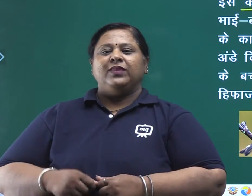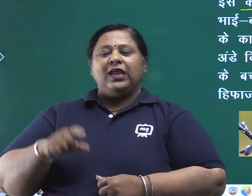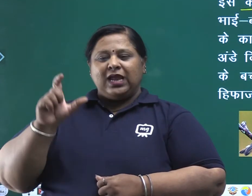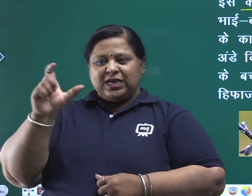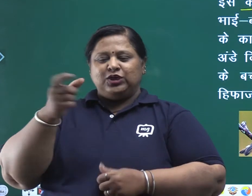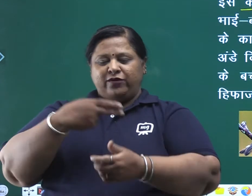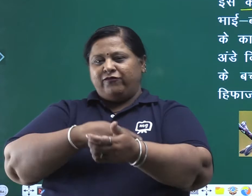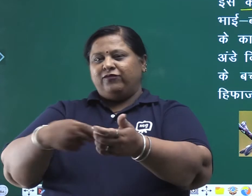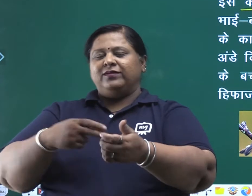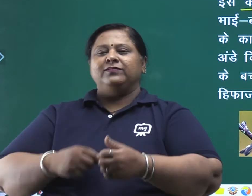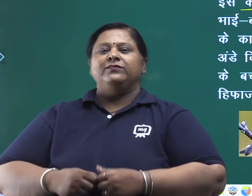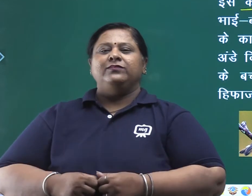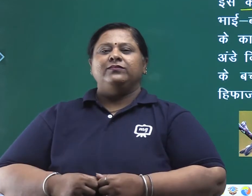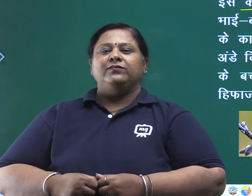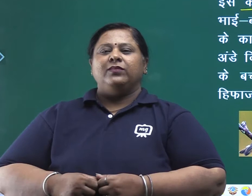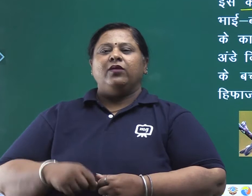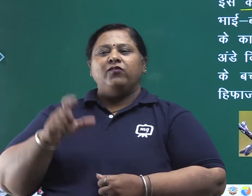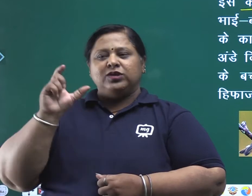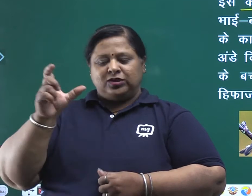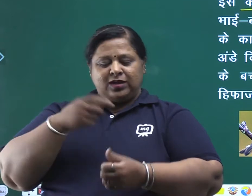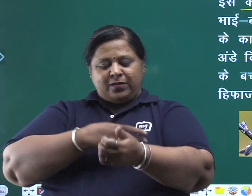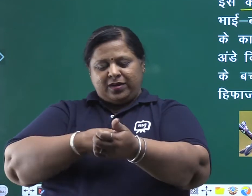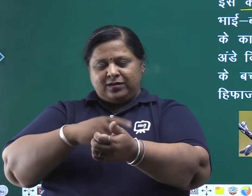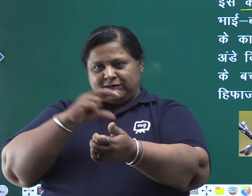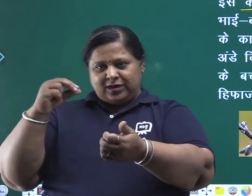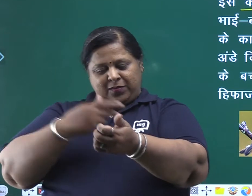केशव व श्यामा